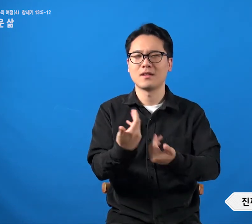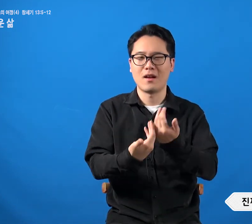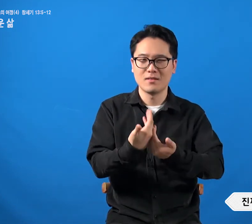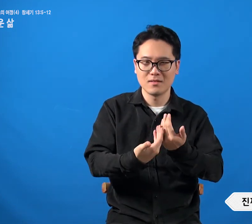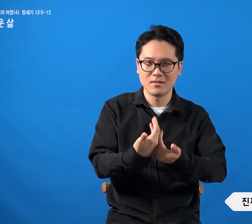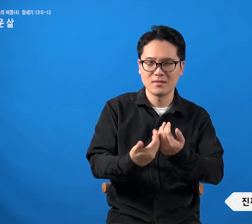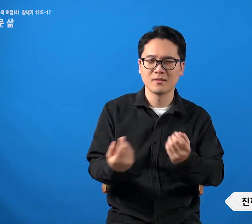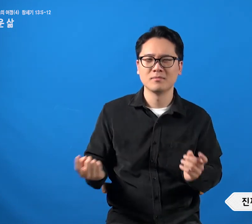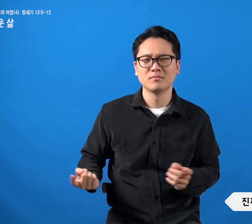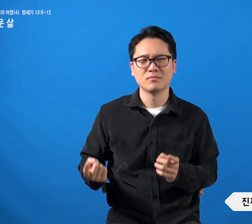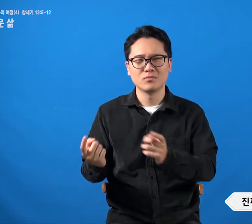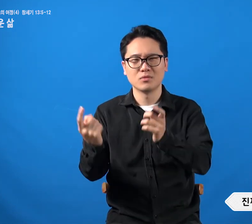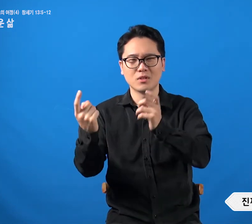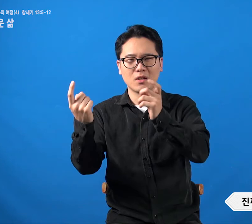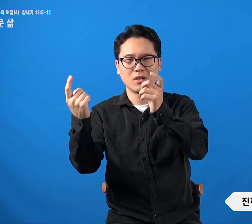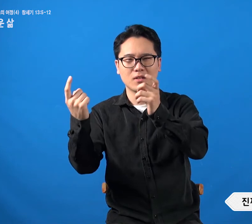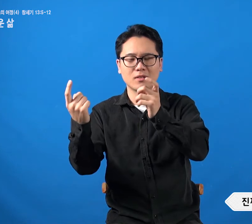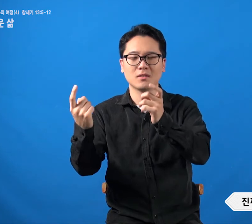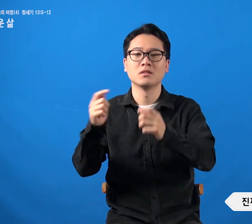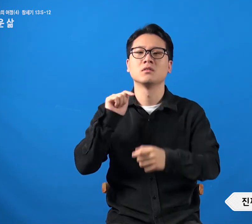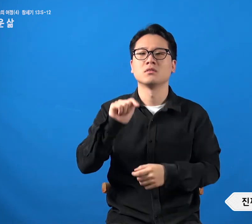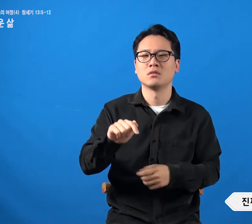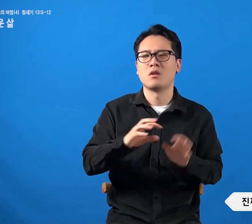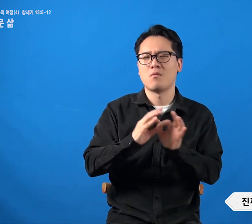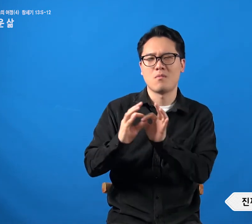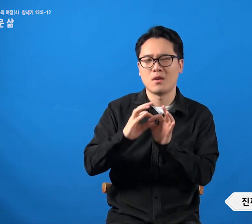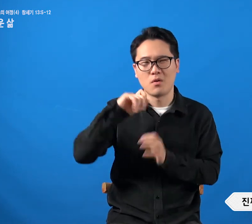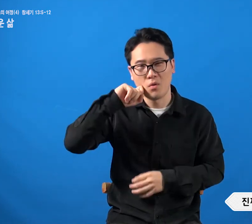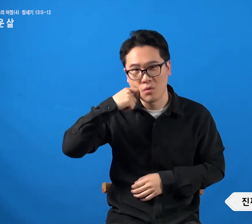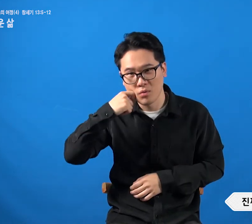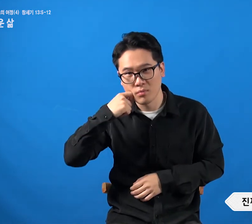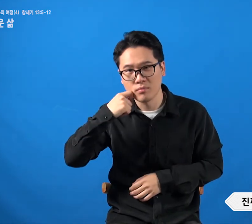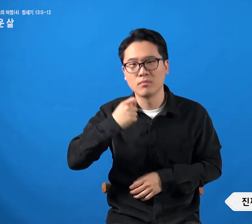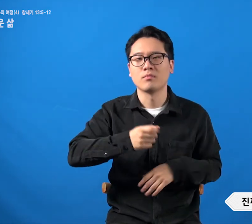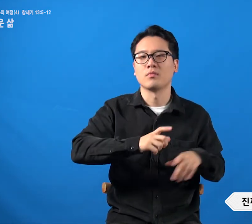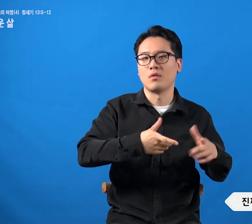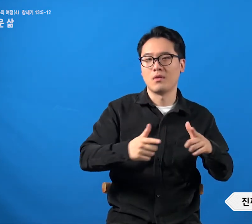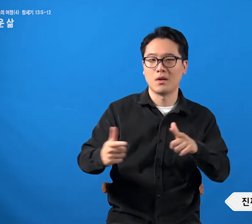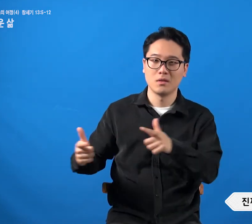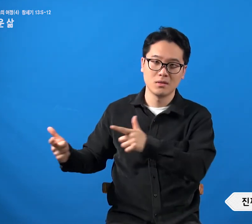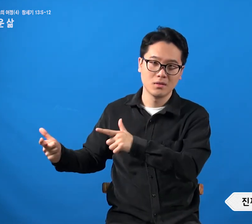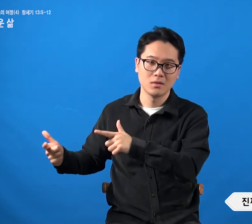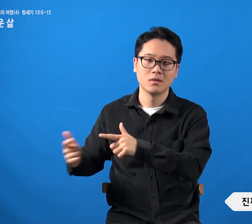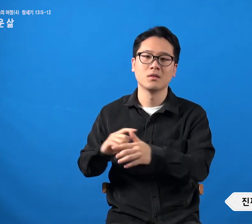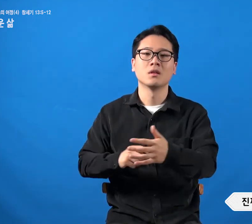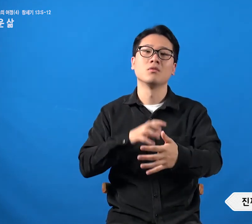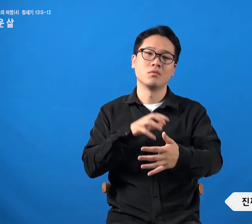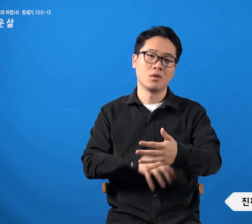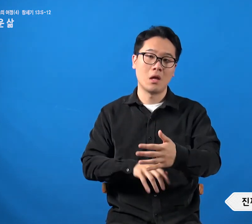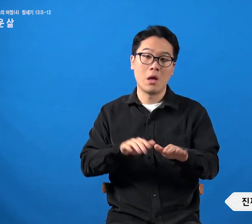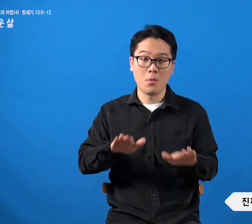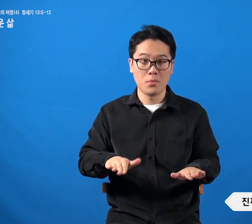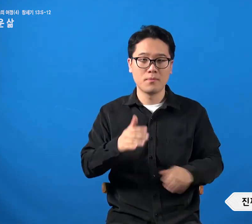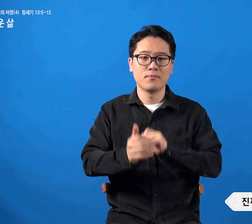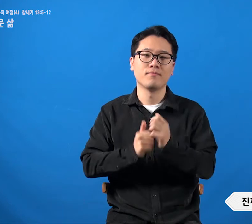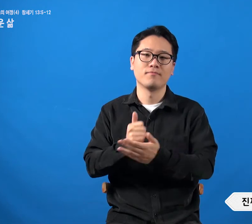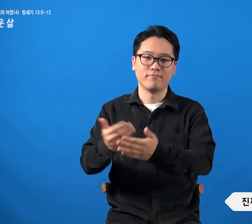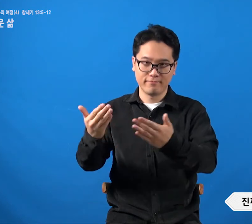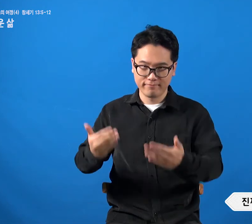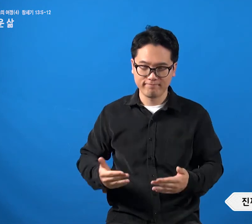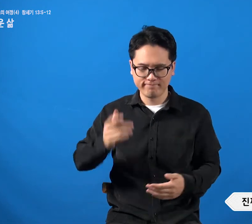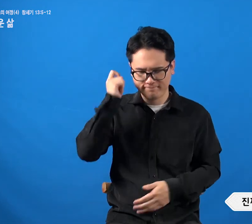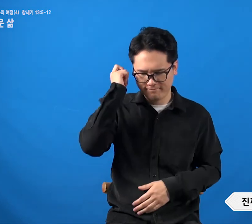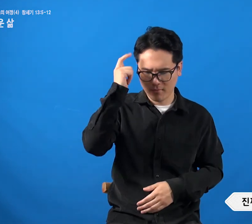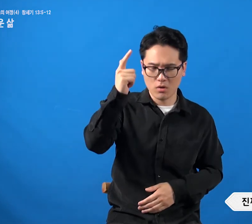분쟁, 그리고 불화, 긴장, 힘들고 어려운 꼬이고 꼬인 관계 가운데 오늘 하나님이